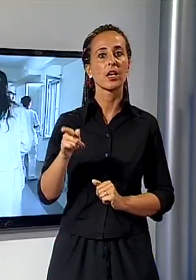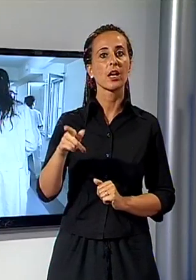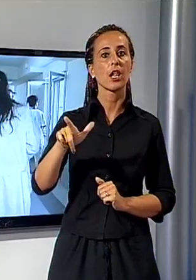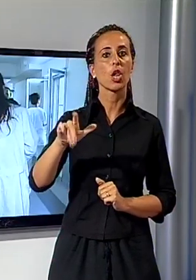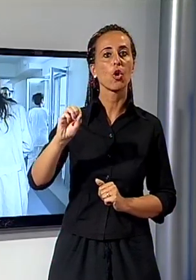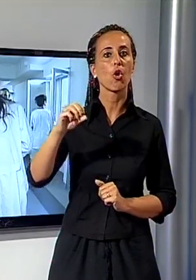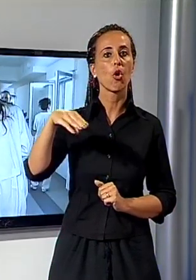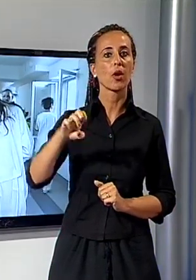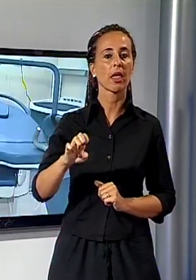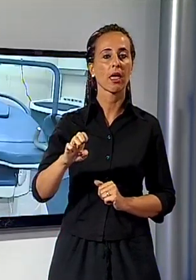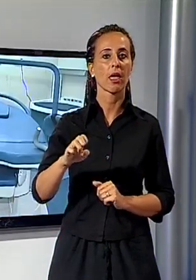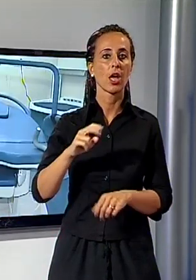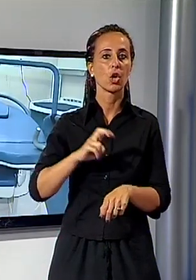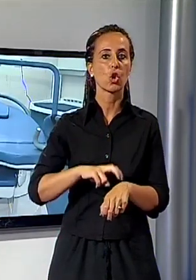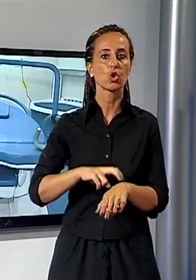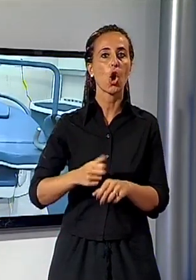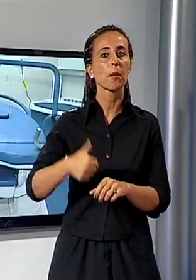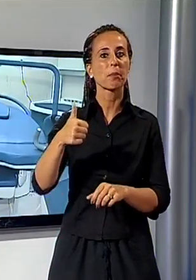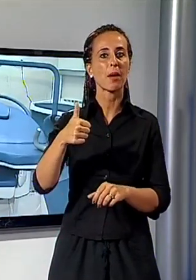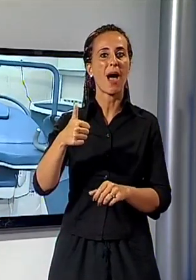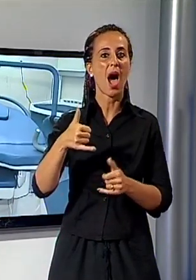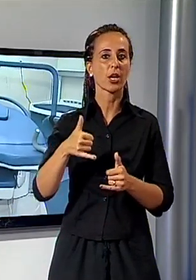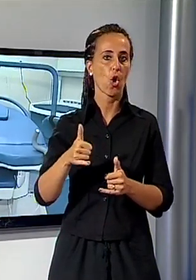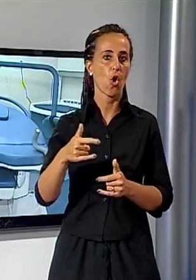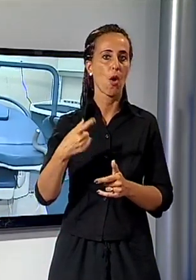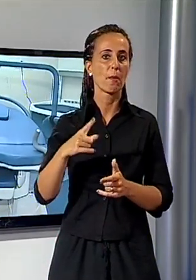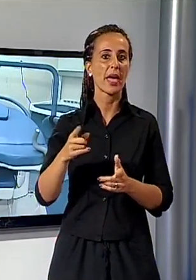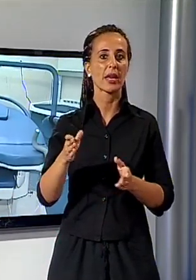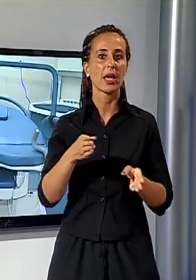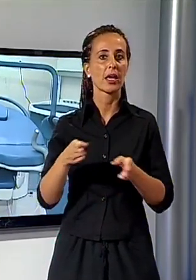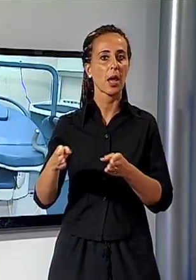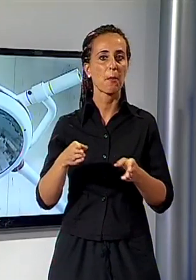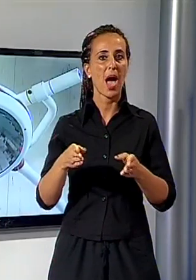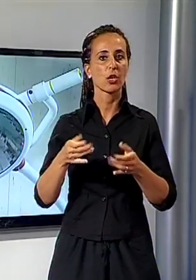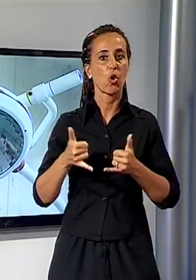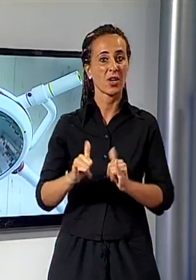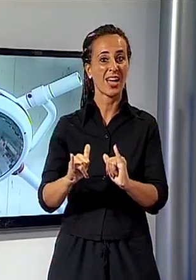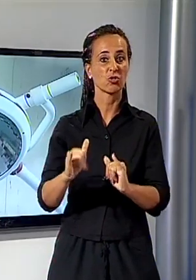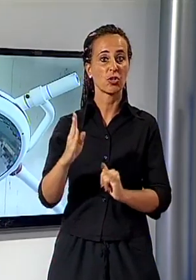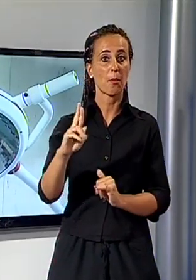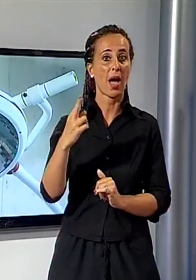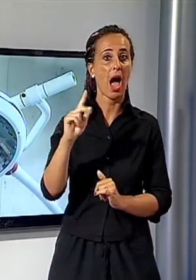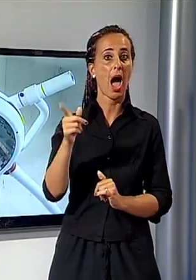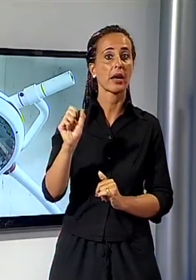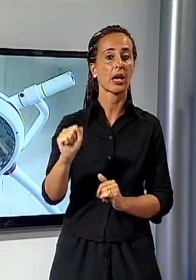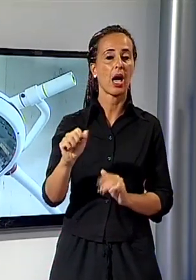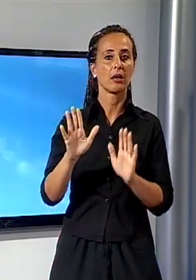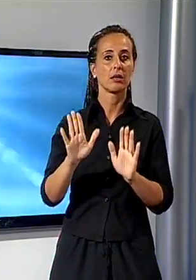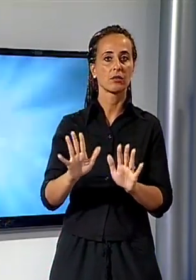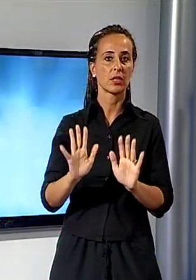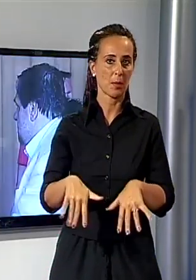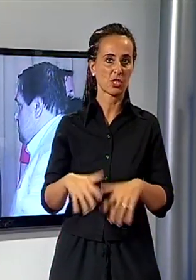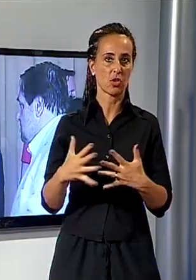primario del punto nascita di Varga, il sindaco Bonini chiede spiegazioni alla ASL. Lo sport,